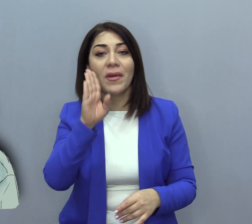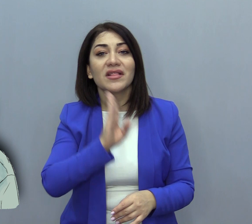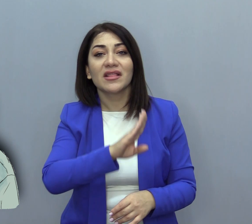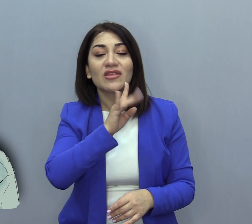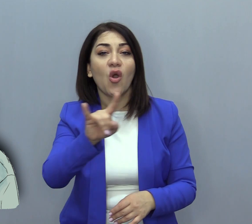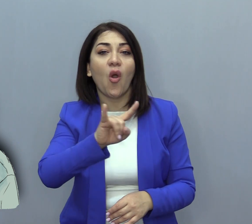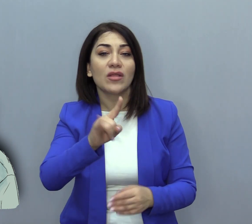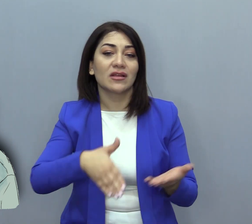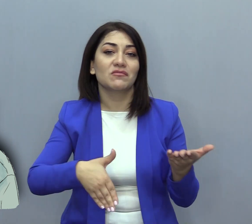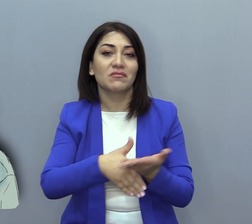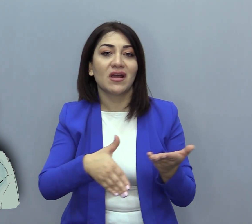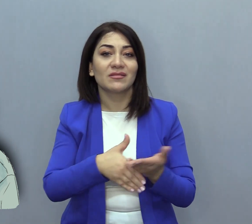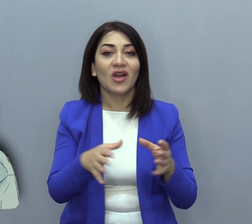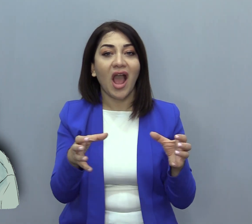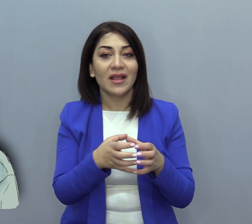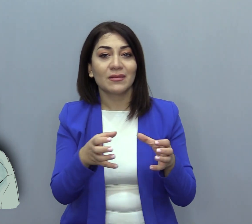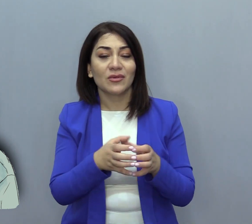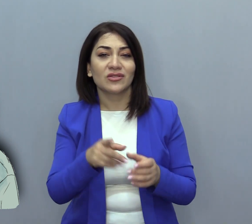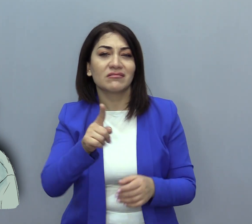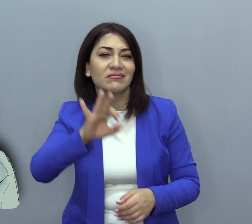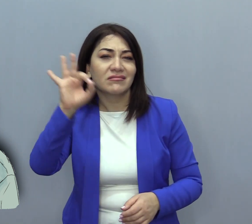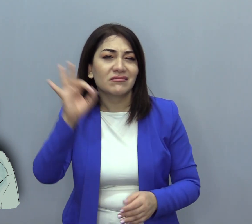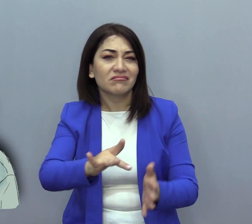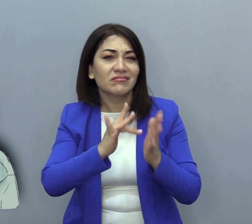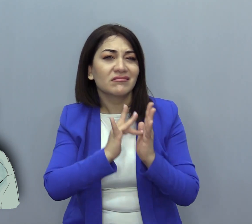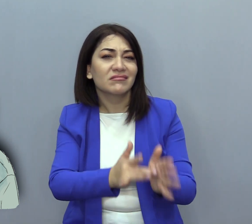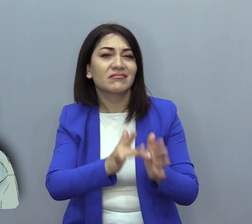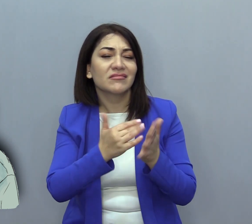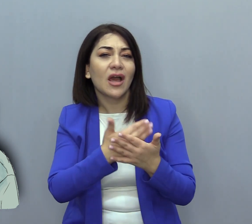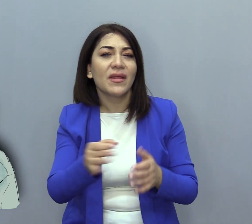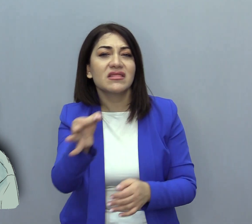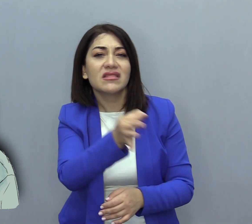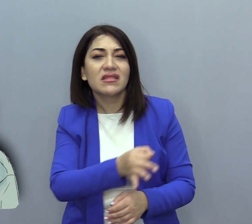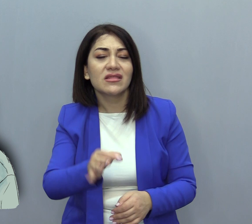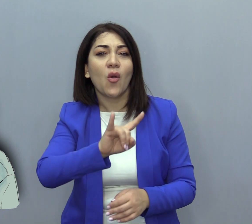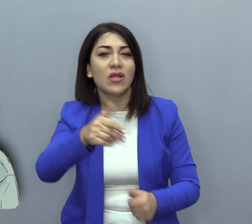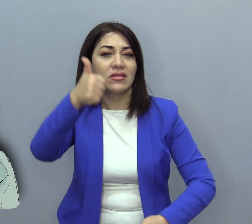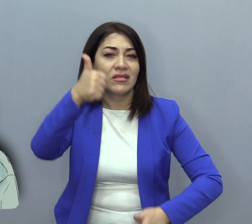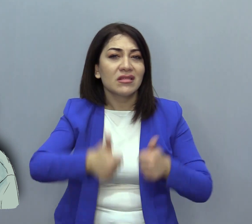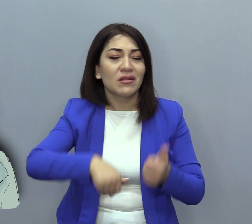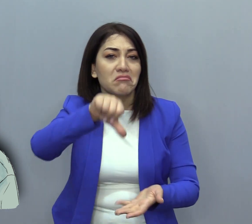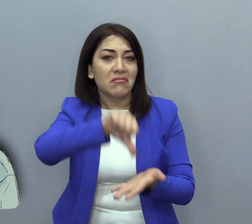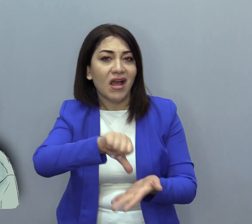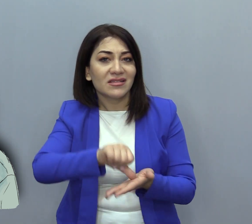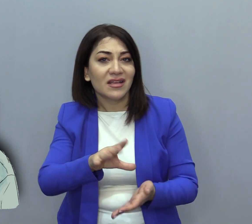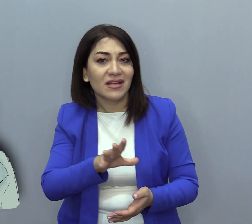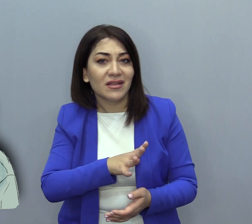կազմակերպությունը։ Նա հաճախ էր շրջագայում, տարբեր նահանգներում, ոթային մրցավասքերի էր մասնակցում, բարեգործական